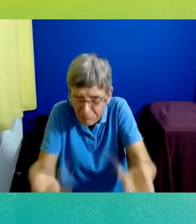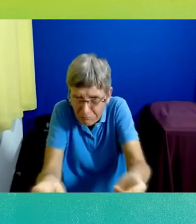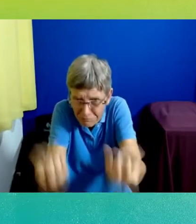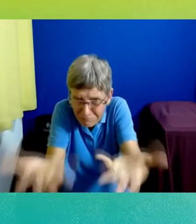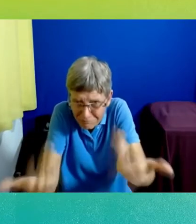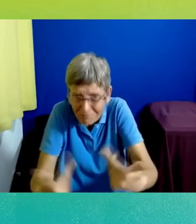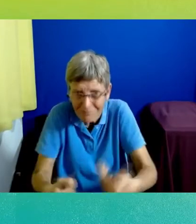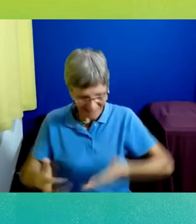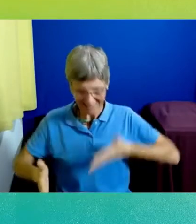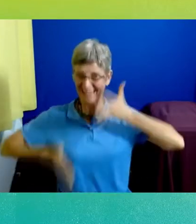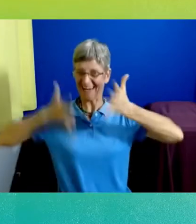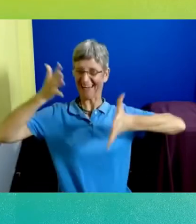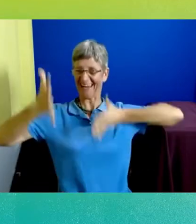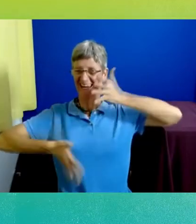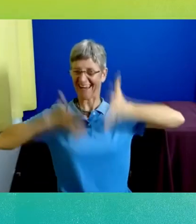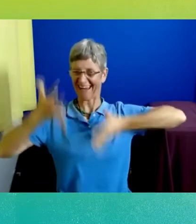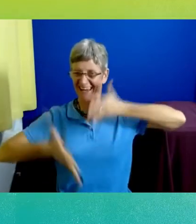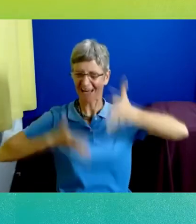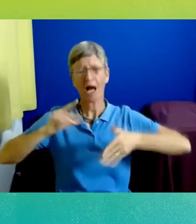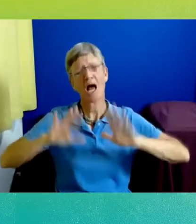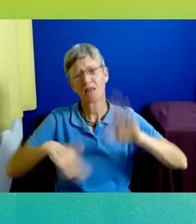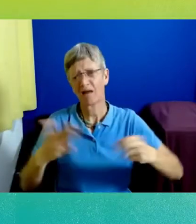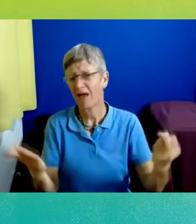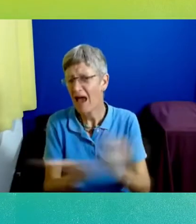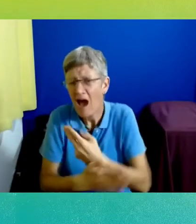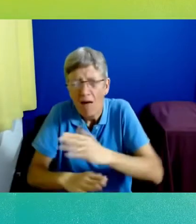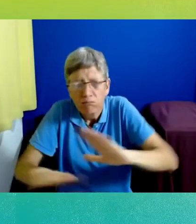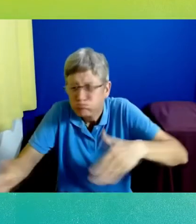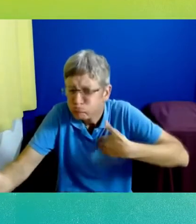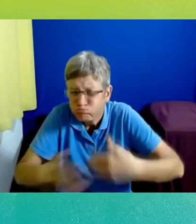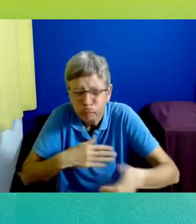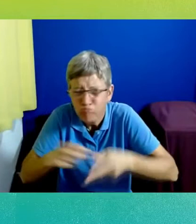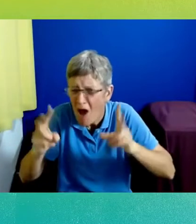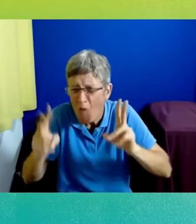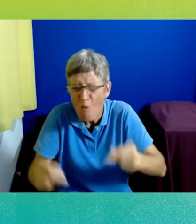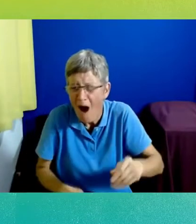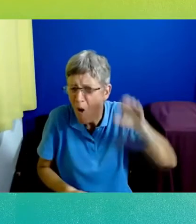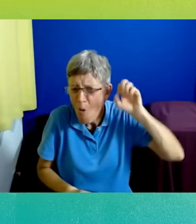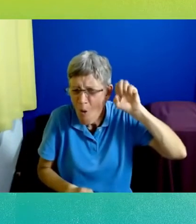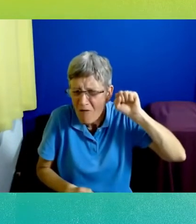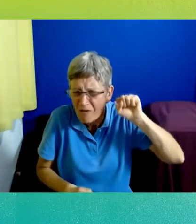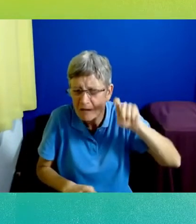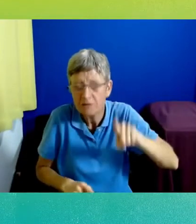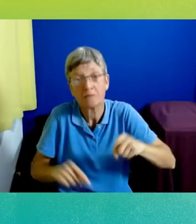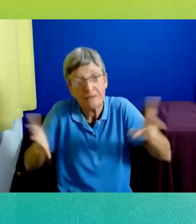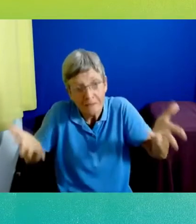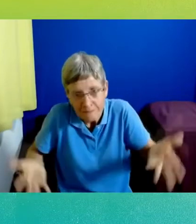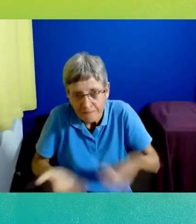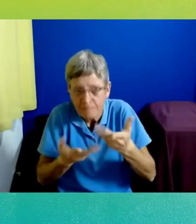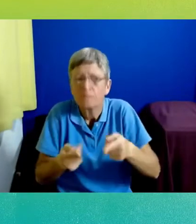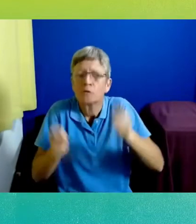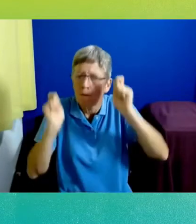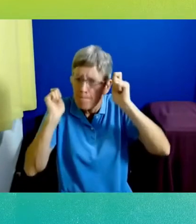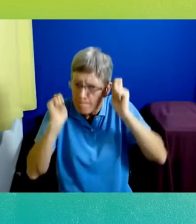sempre, tá? Então, estimule também que as crianças